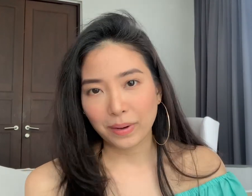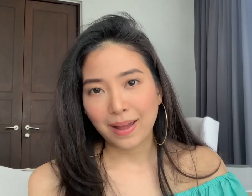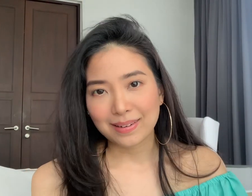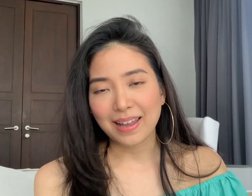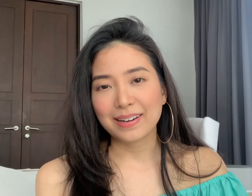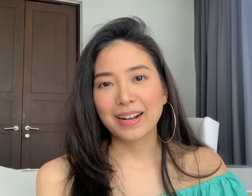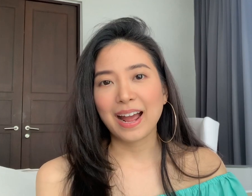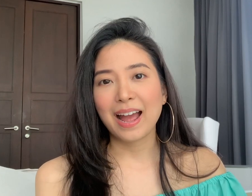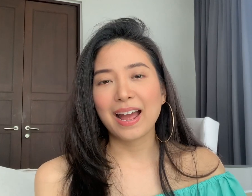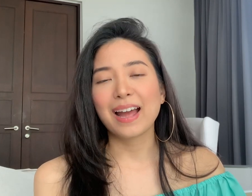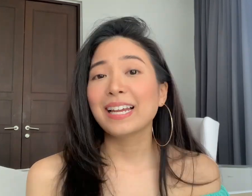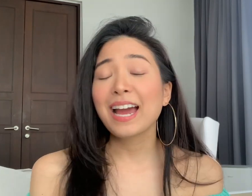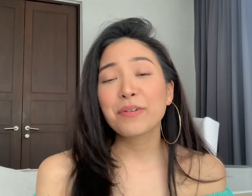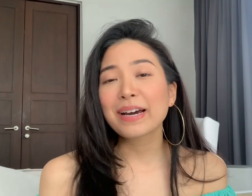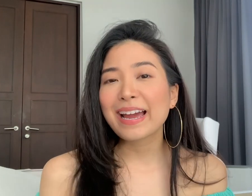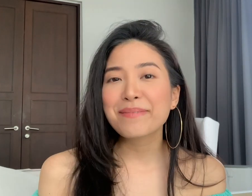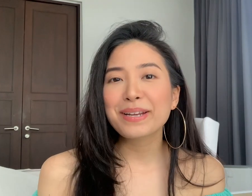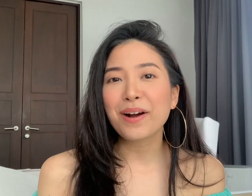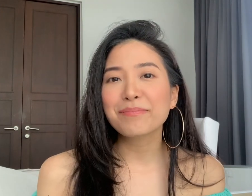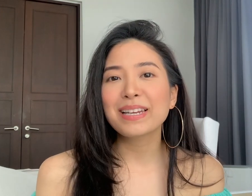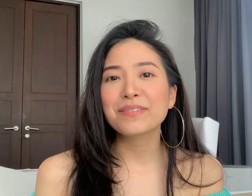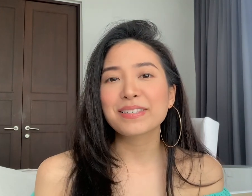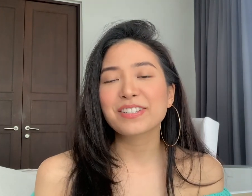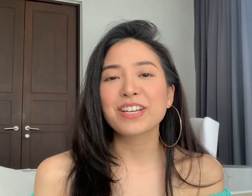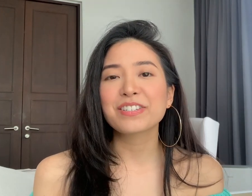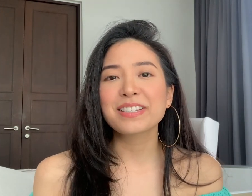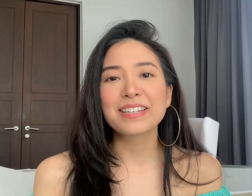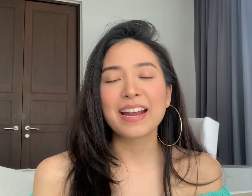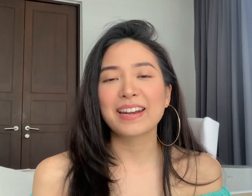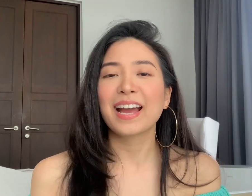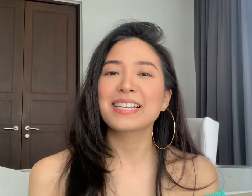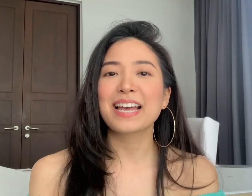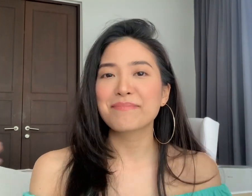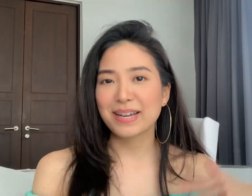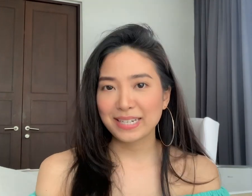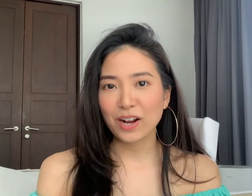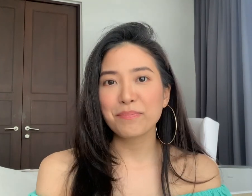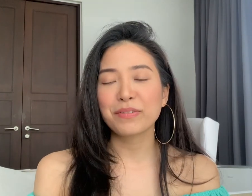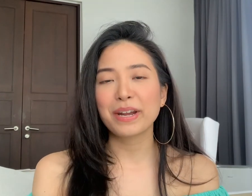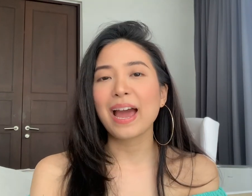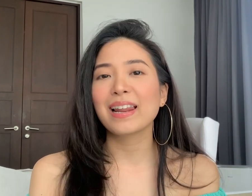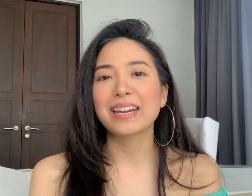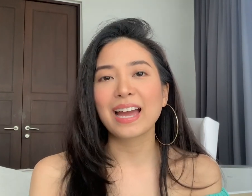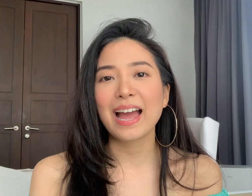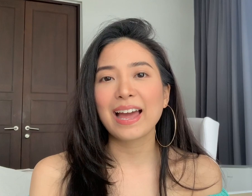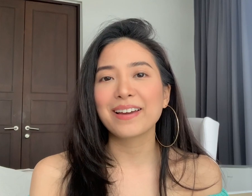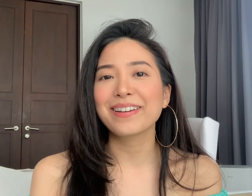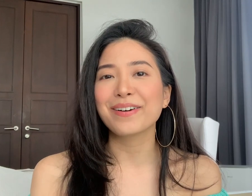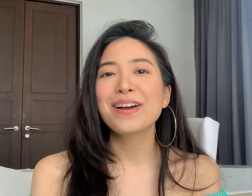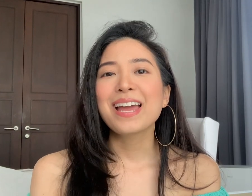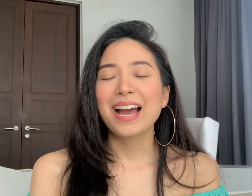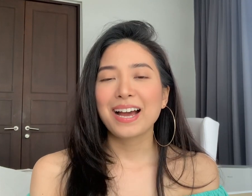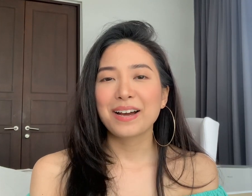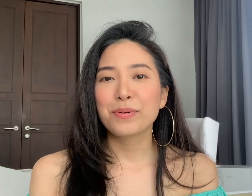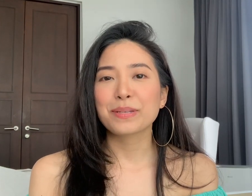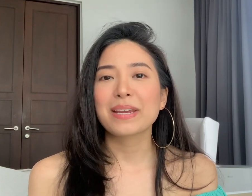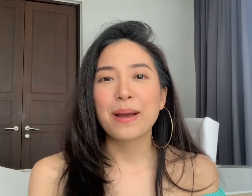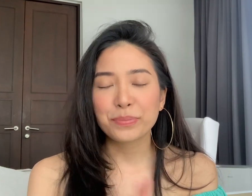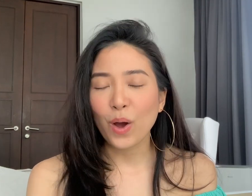มการกันนะคะถ้าวาใครมี Comment หรอ Suggestions อะไรนะคะสามารถท้ Comment ไว้ได้เลยนะคะแล้เดี๋วโบจะพยายามต